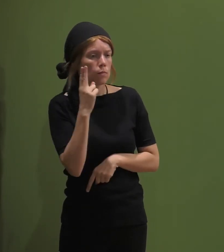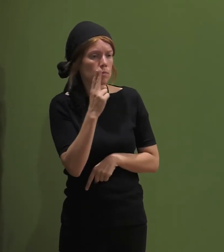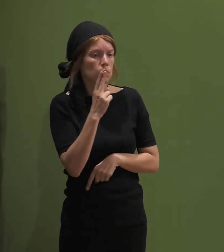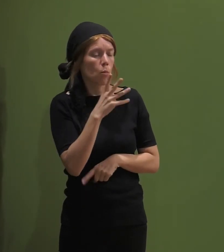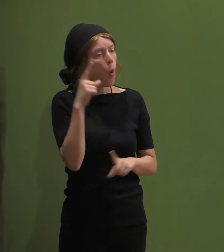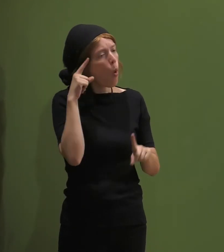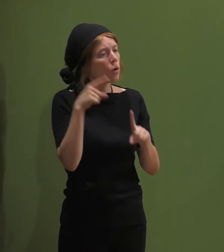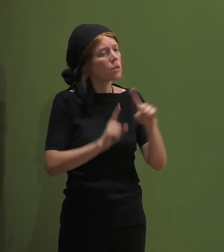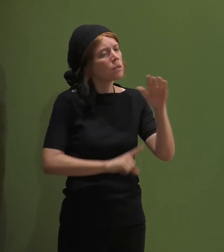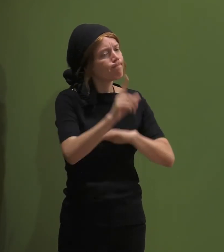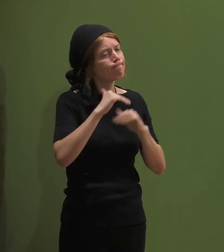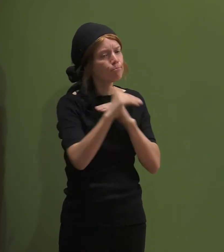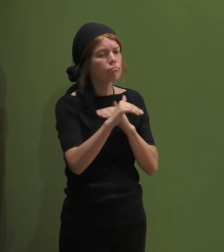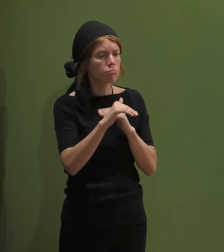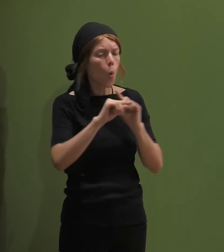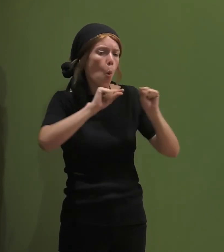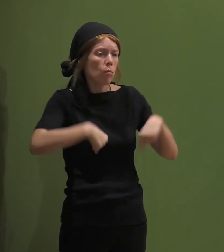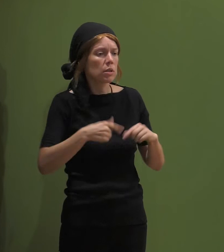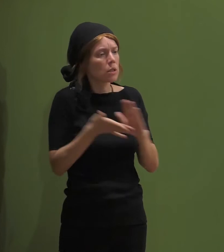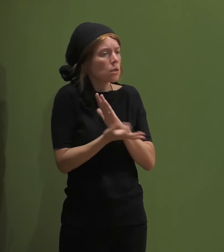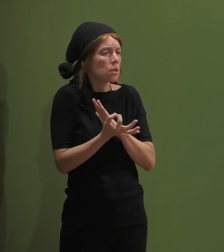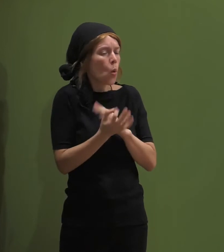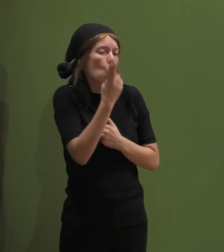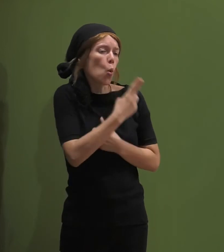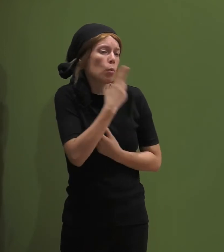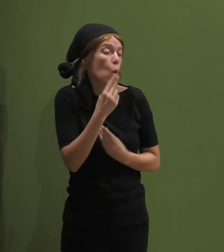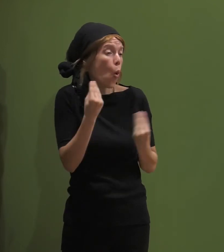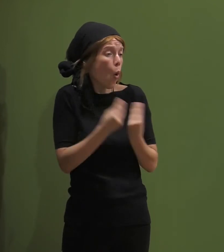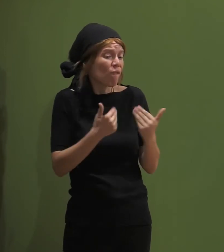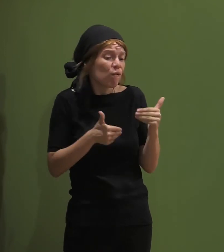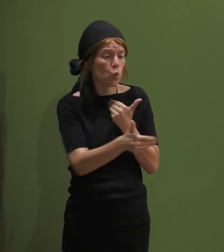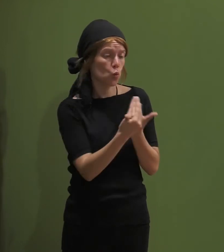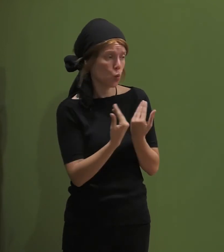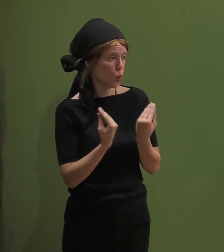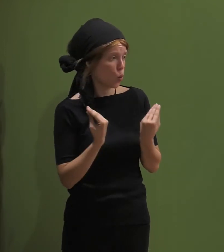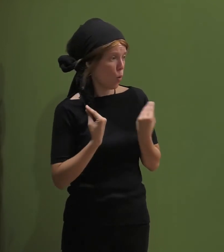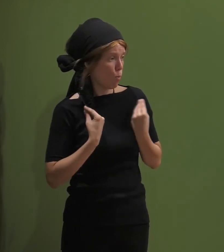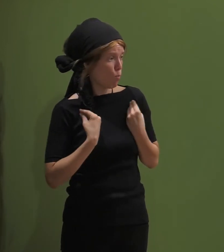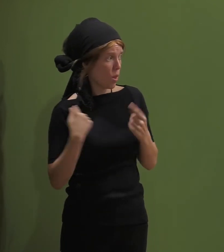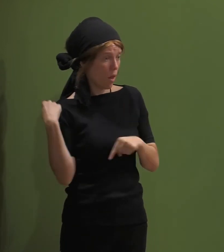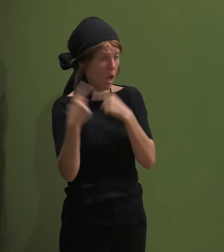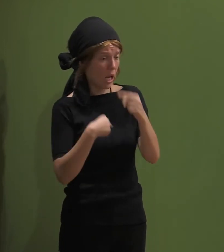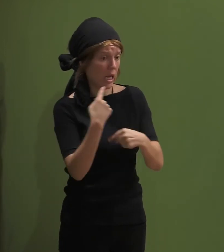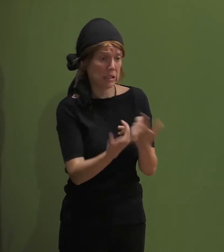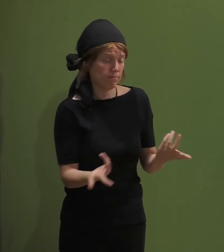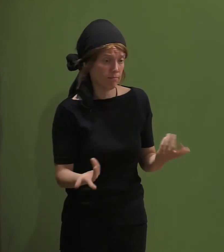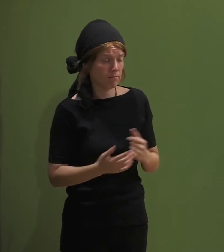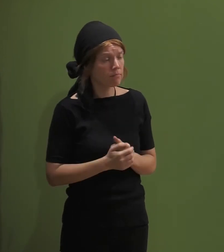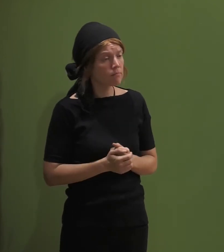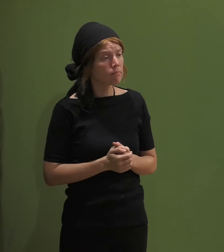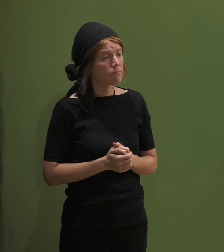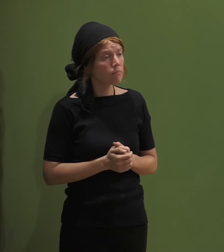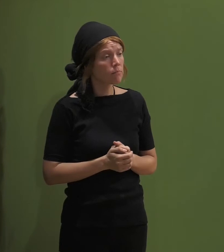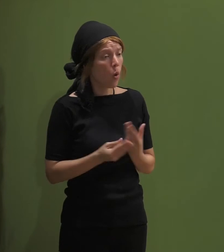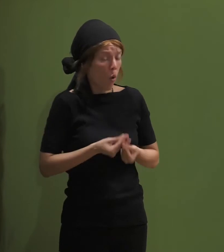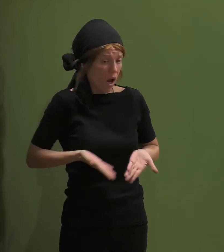de los objetivos de desarrollo sostenible, que es lo mismo que decir que un compromiso con el futuro de la vida de las generaciones que vienen detrás, fundamentalmente